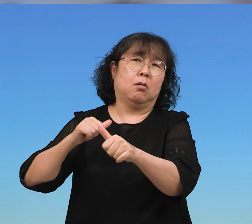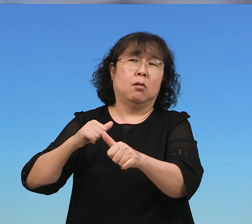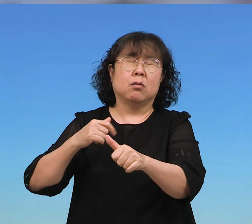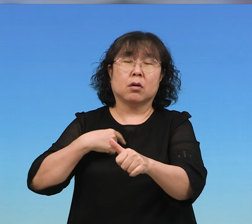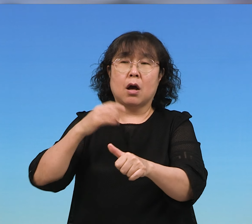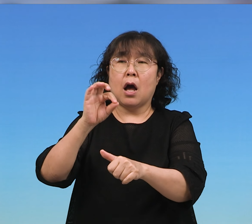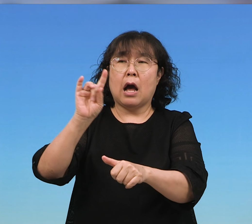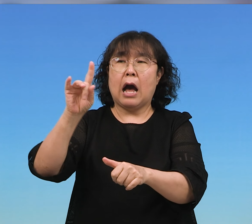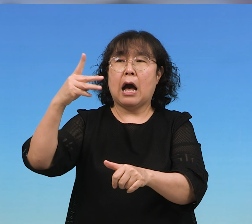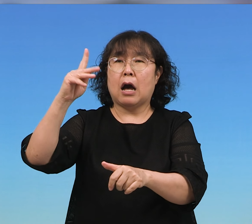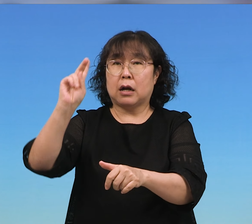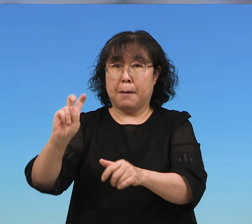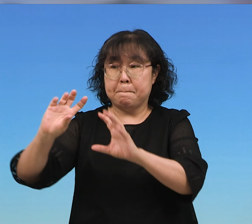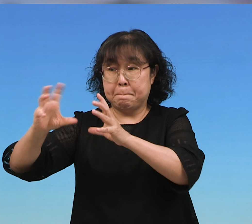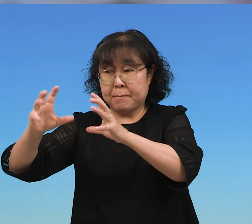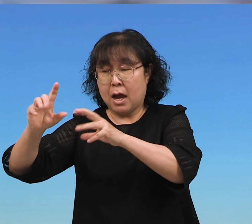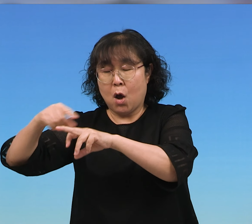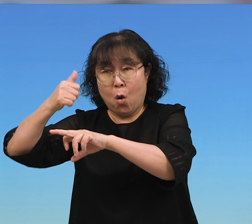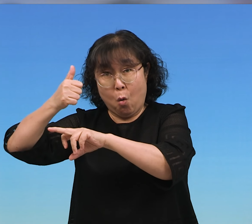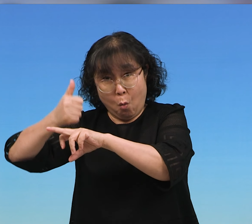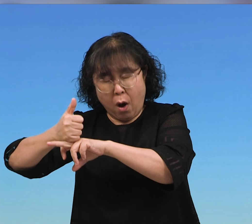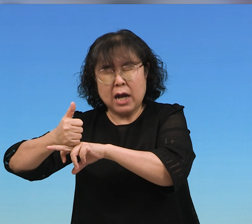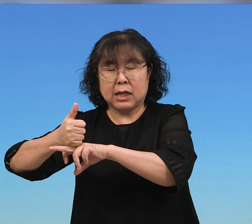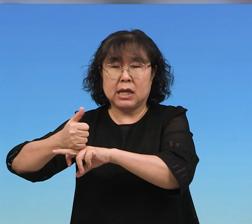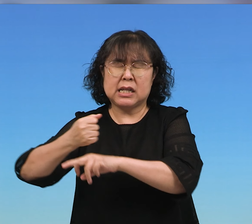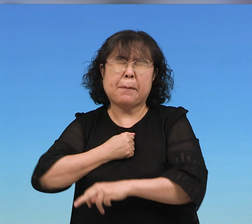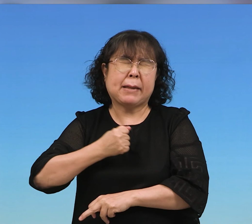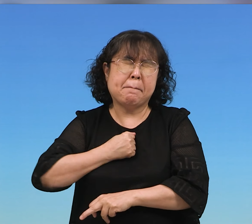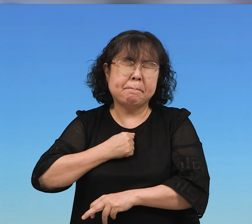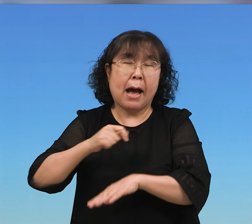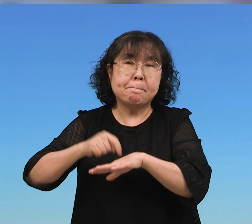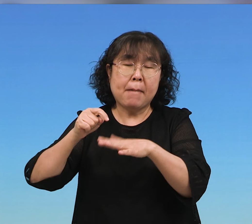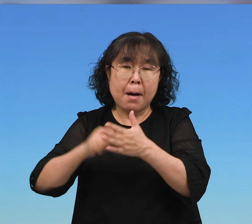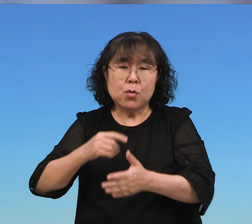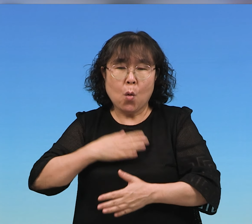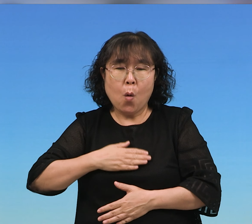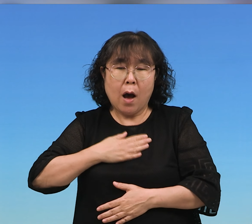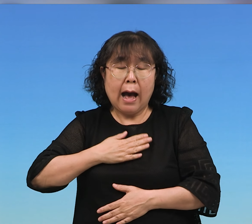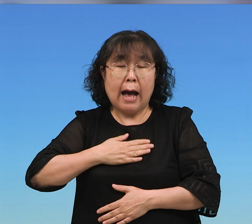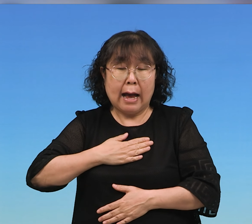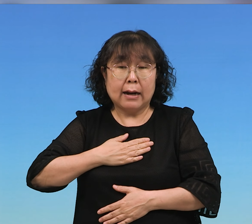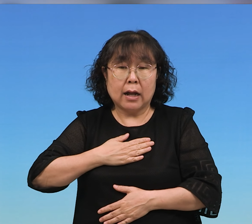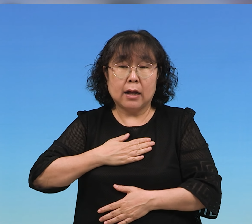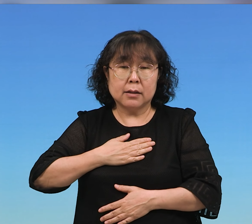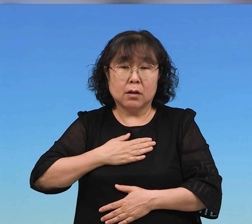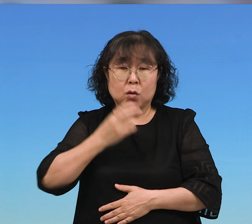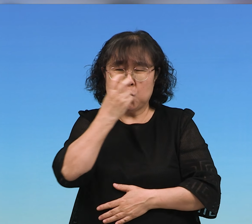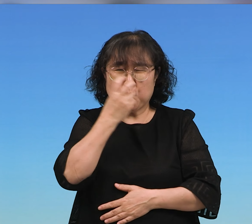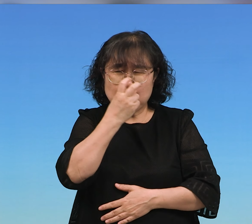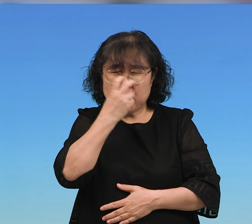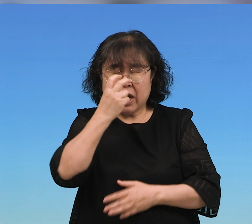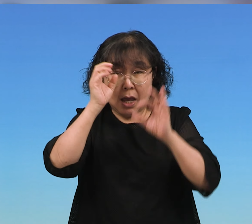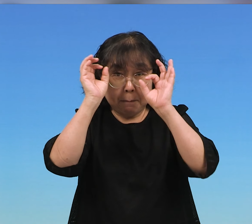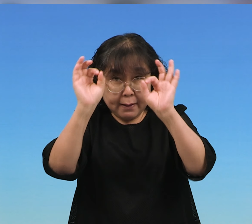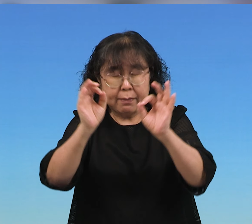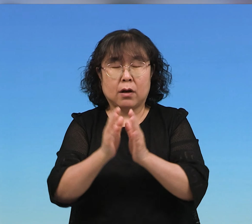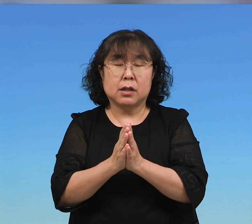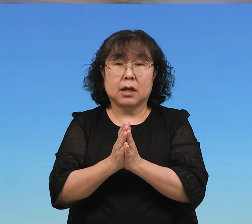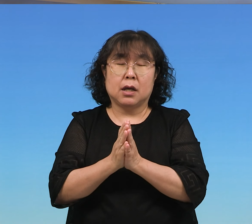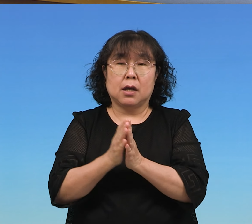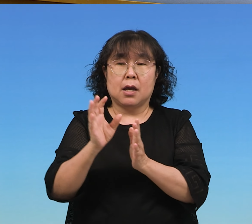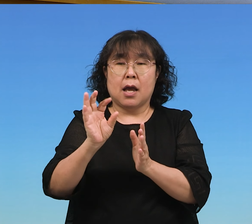거 아닙니까? 이게 도대체 이게 어떤 일이냐? 왜 이렇게 됐느냐? 답답한 마음으로 알아봤더니요, 그게 오늘 본문 열왕기하 6장